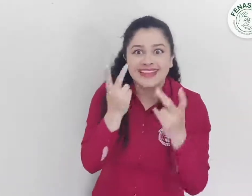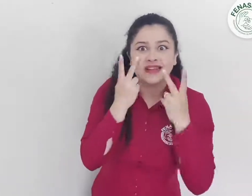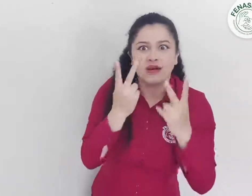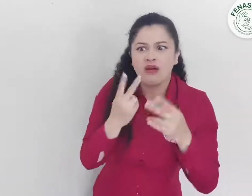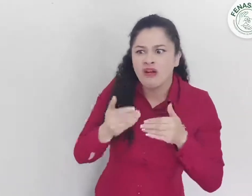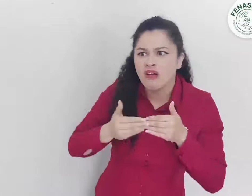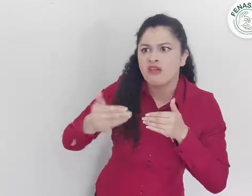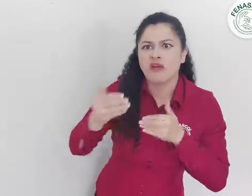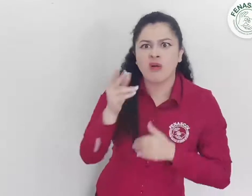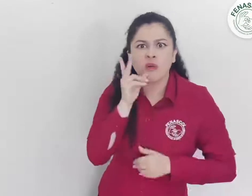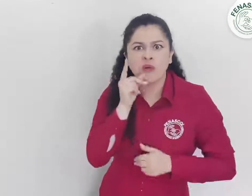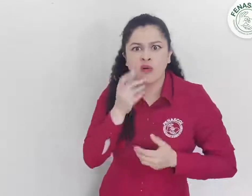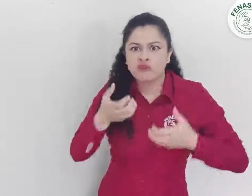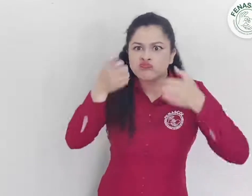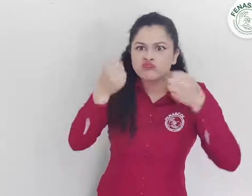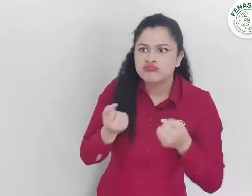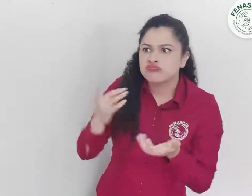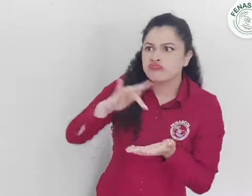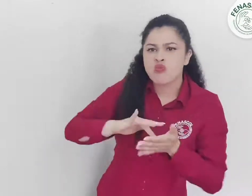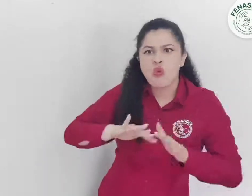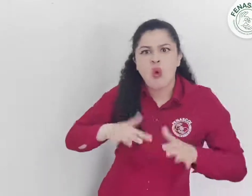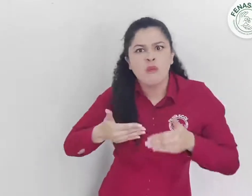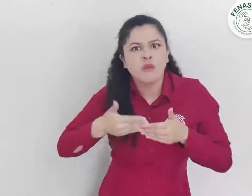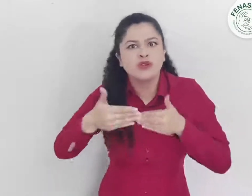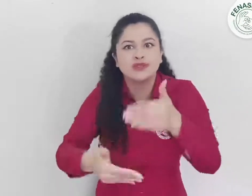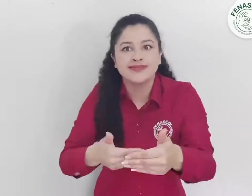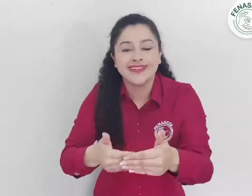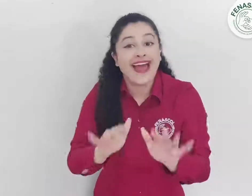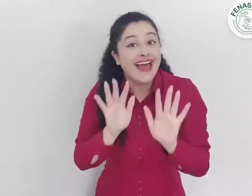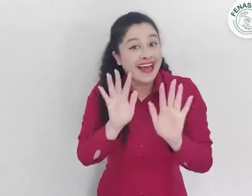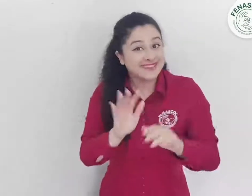si quieres saber más sobre este congreso